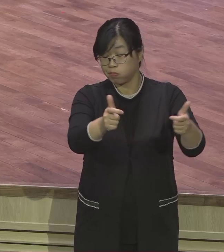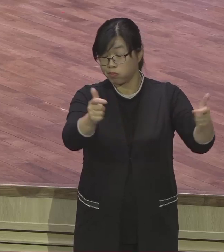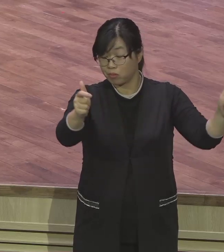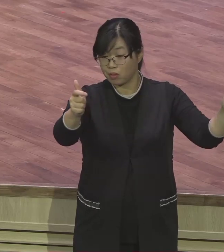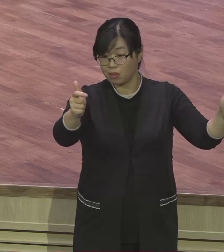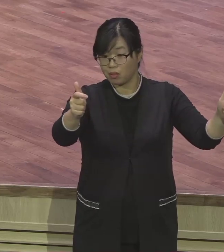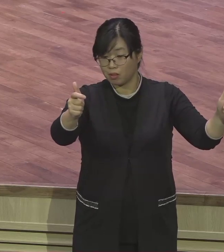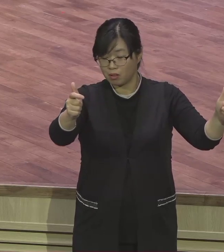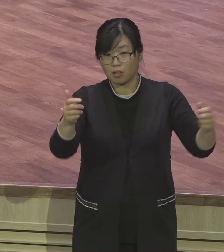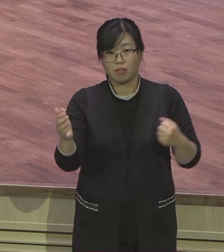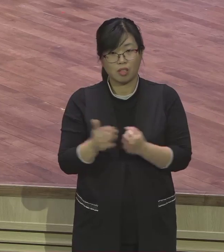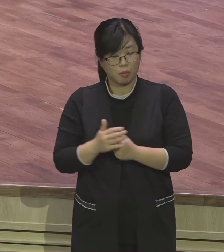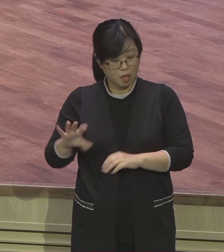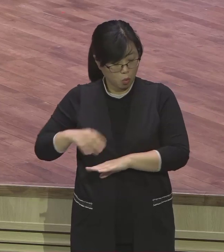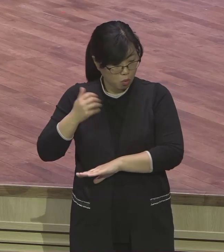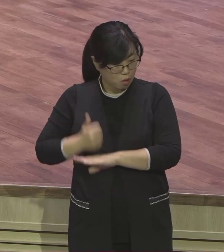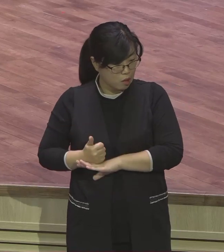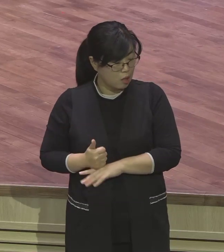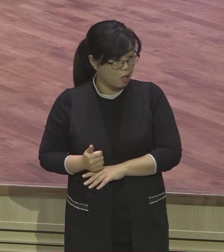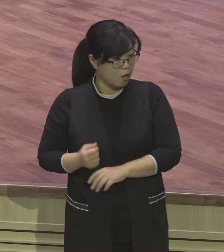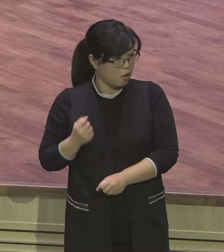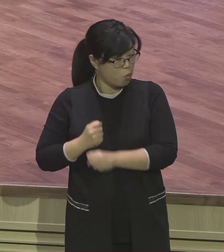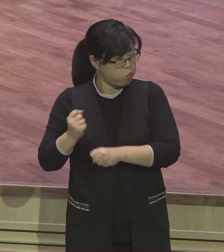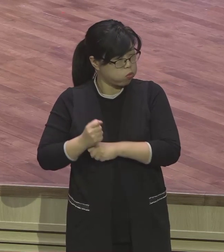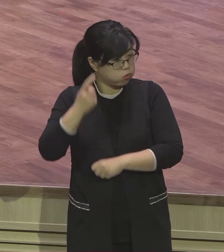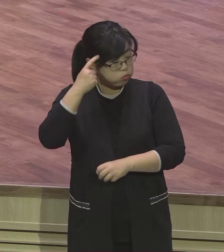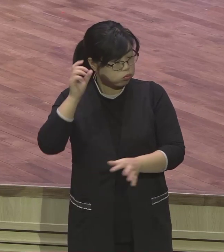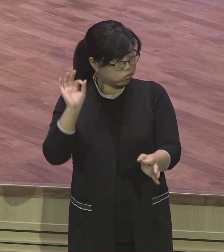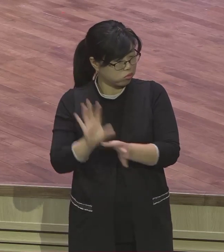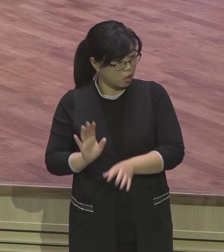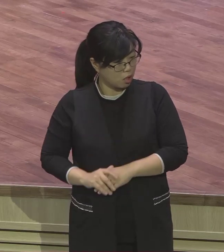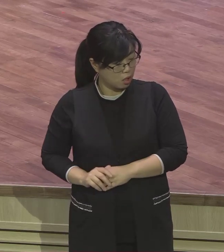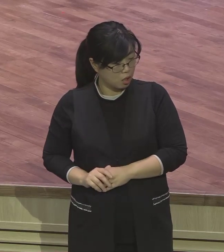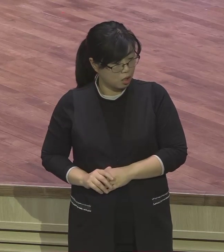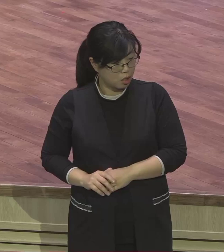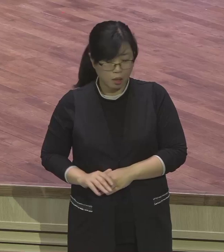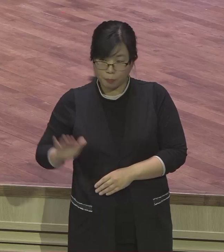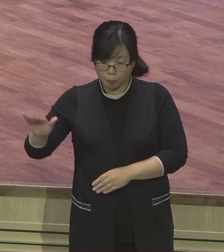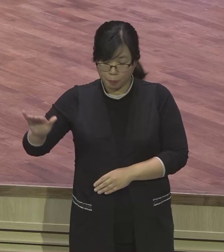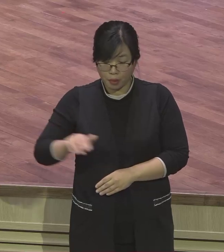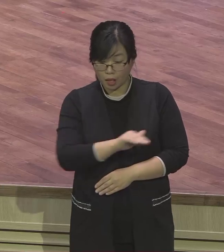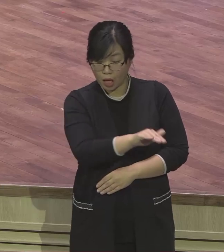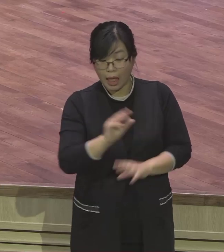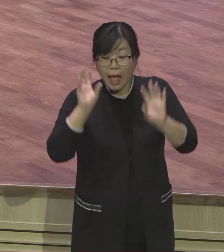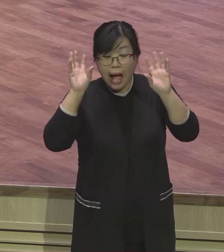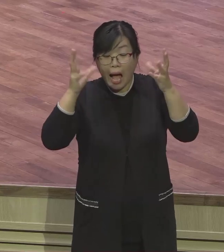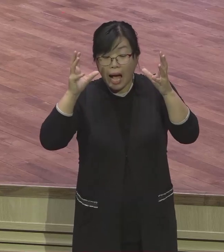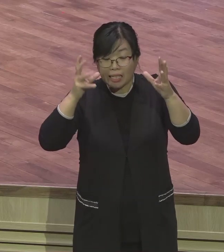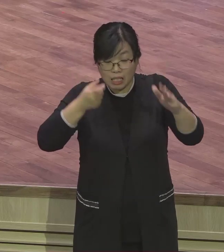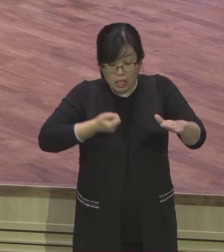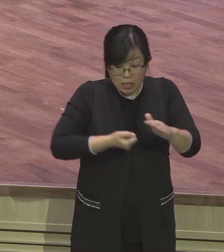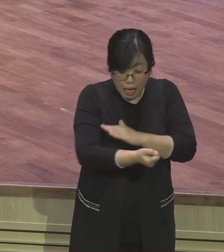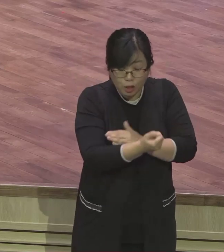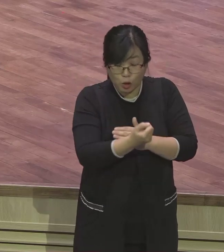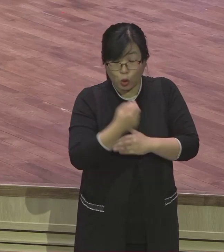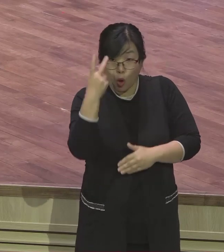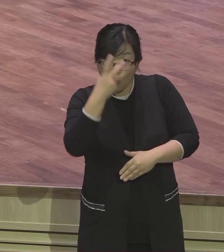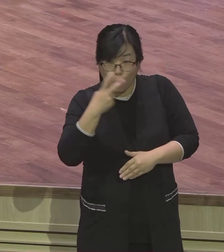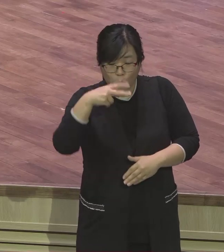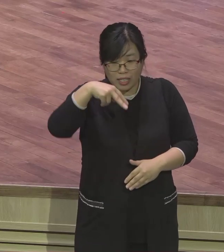왕이 시부리 산파들 애를 낳는 산파들을 통해서 해산을 도와줄 때 해산을 도와줄